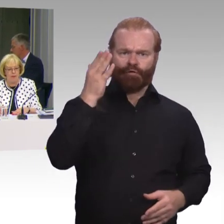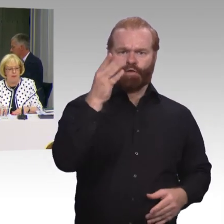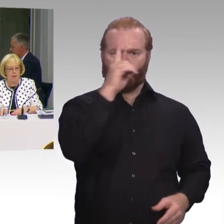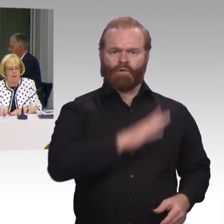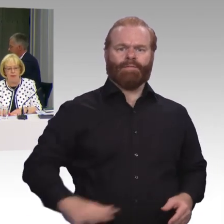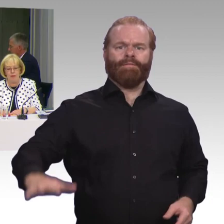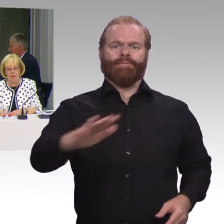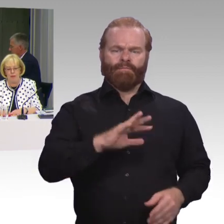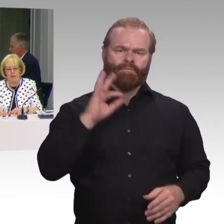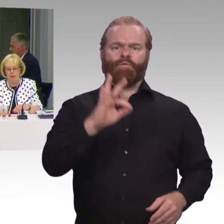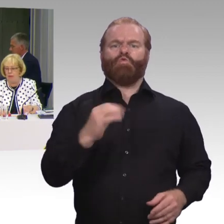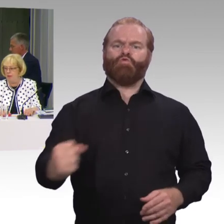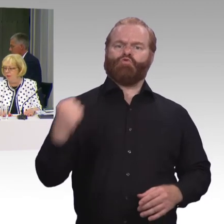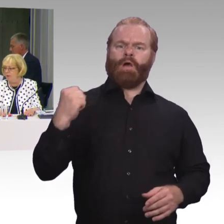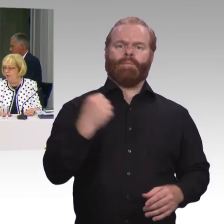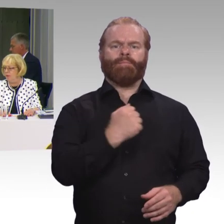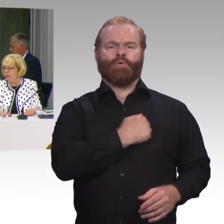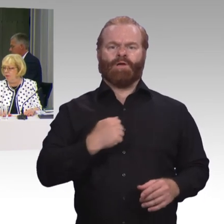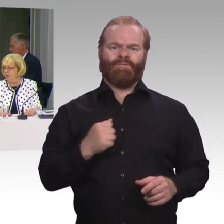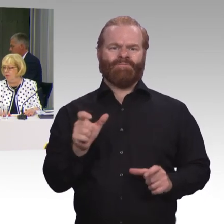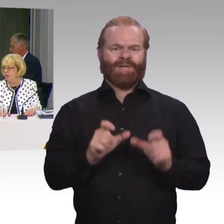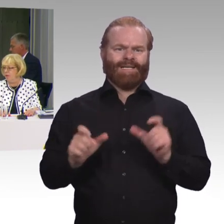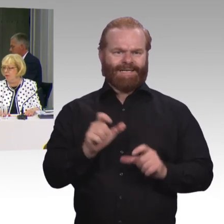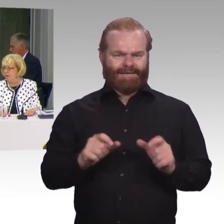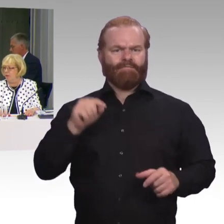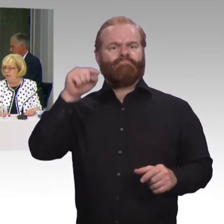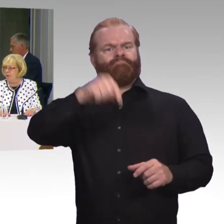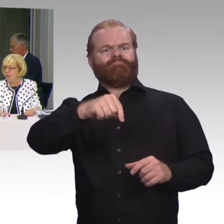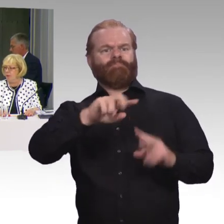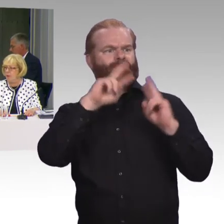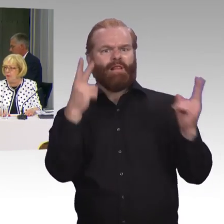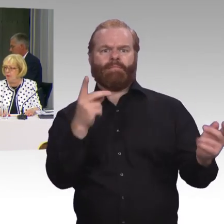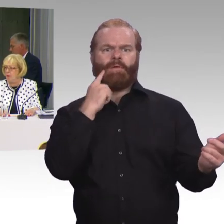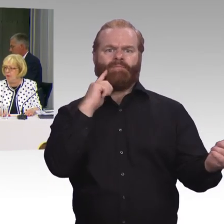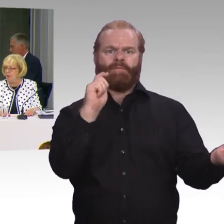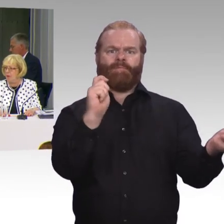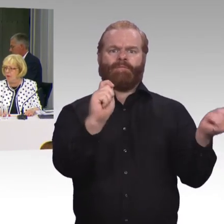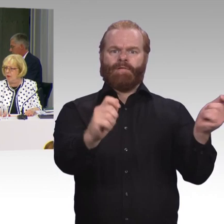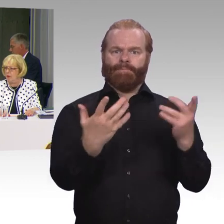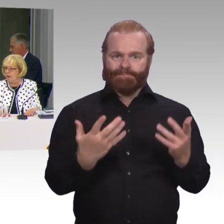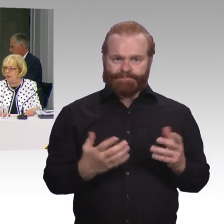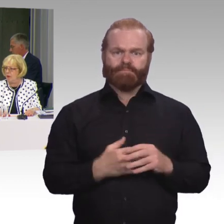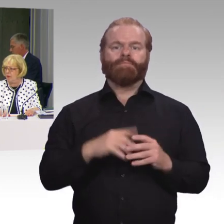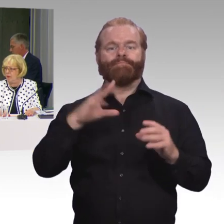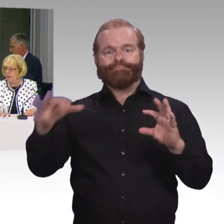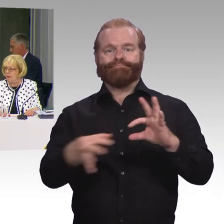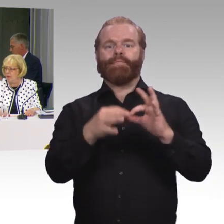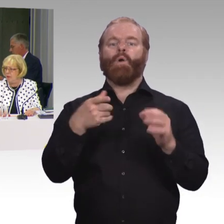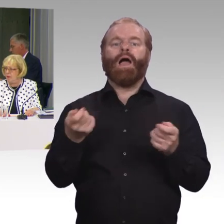Es ist nach einer interfraktionellen Vereinbarung für die Aussprache im Anschluss an die Regierungserklärung 60 Minuten